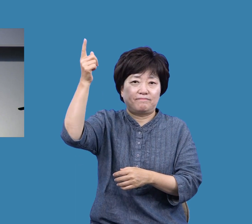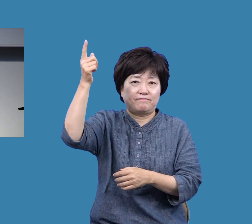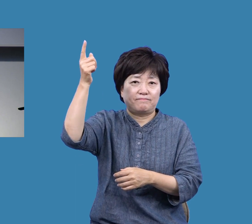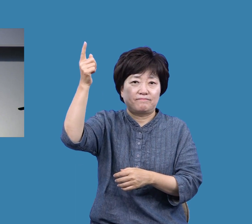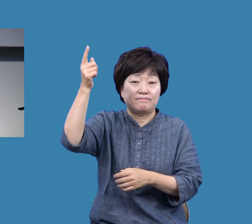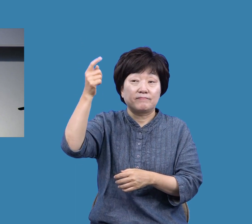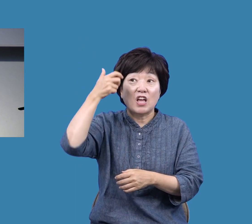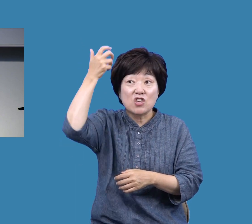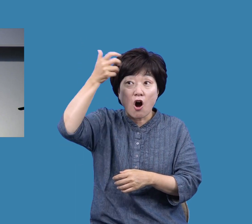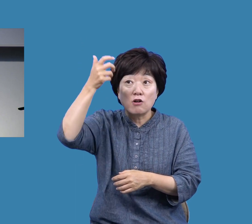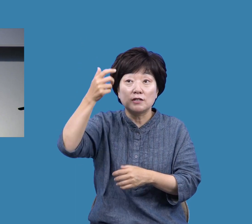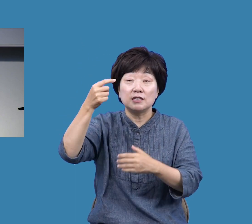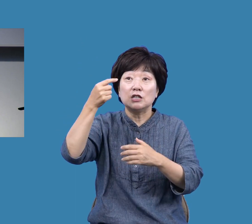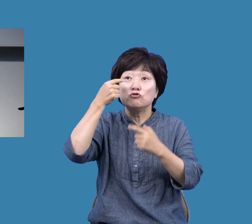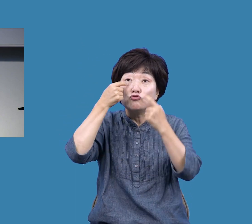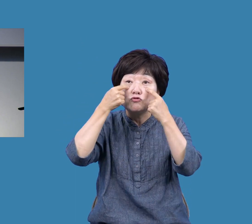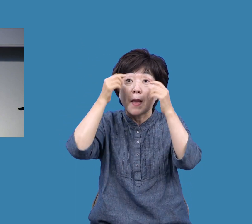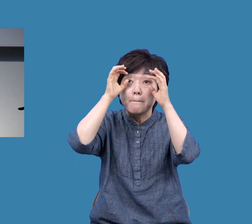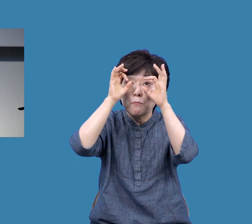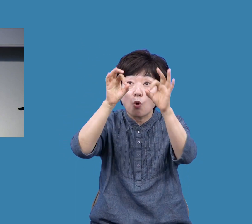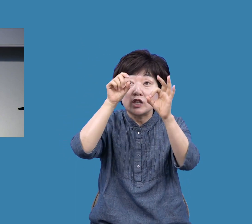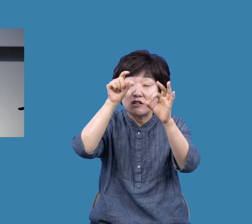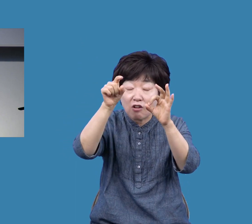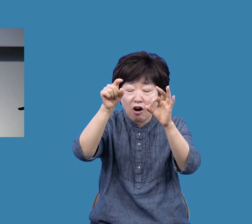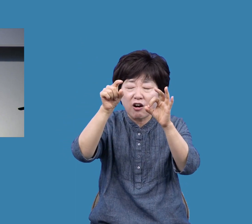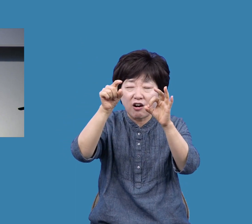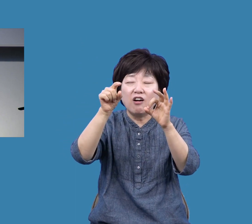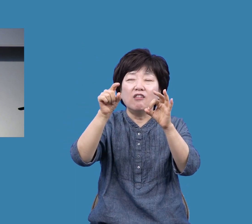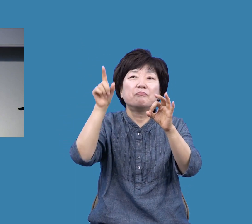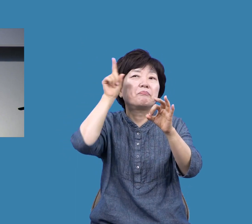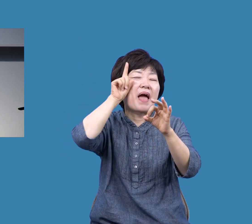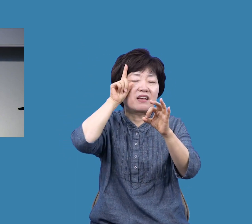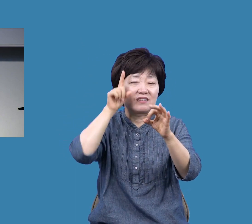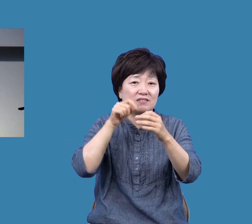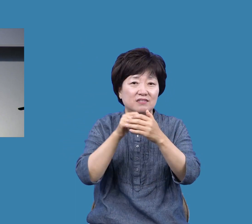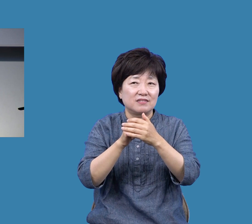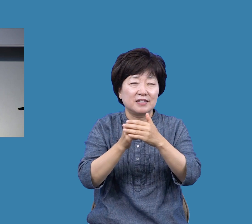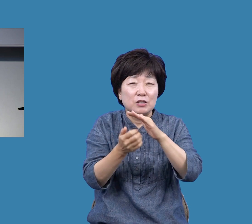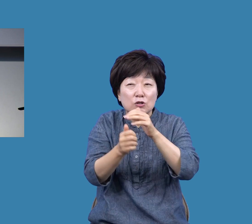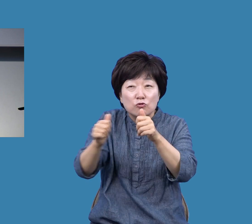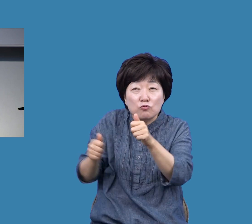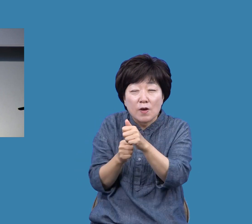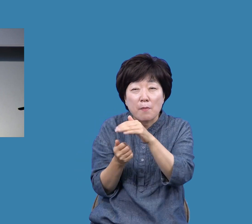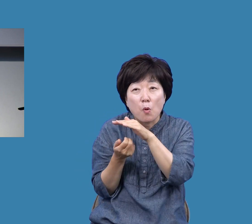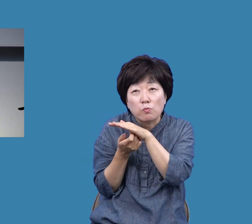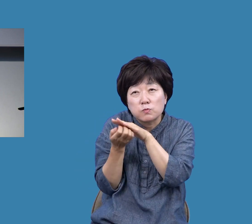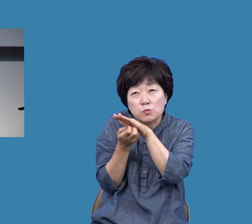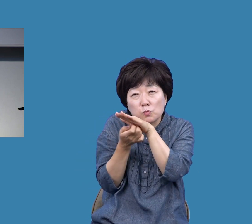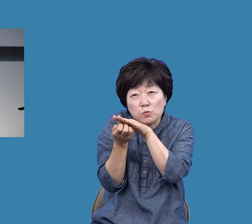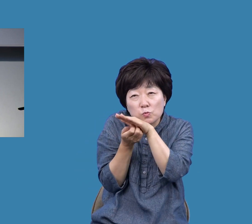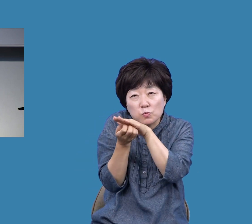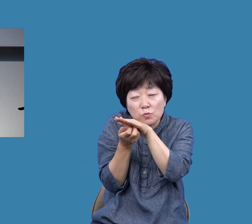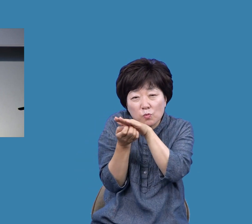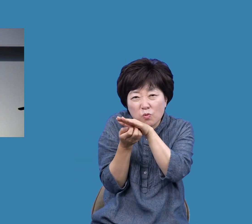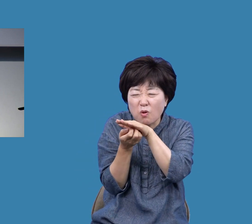액면이 전부입니다. 영은 뒤로 딴 생각하고 다른 의도 갖고 이렇게 하지 않습니다. 그래서 공동체는 이런 떡을 나눠야